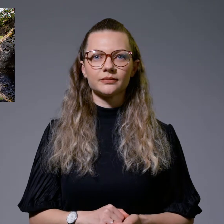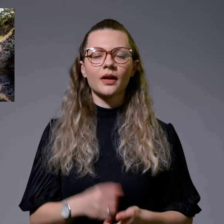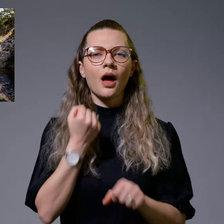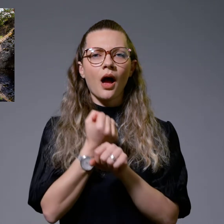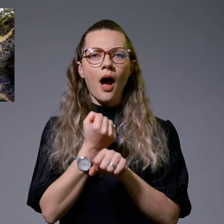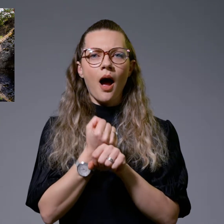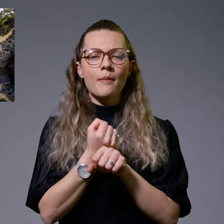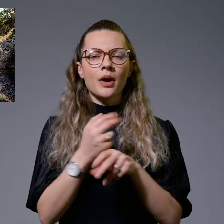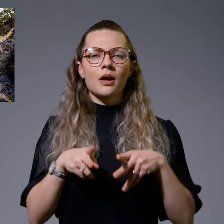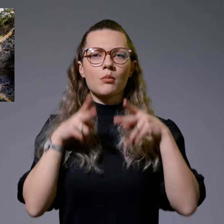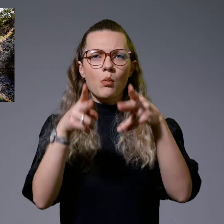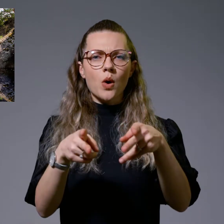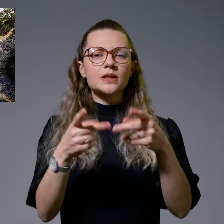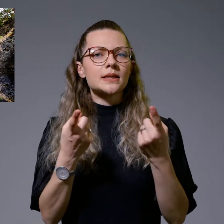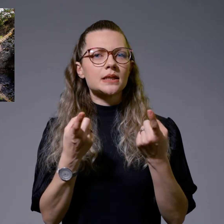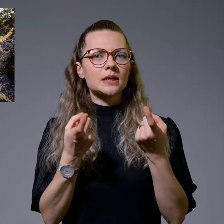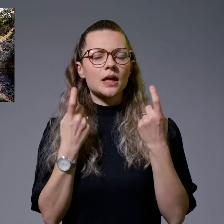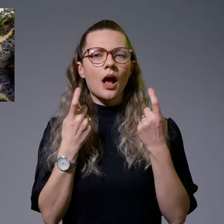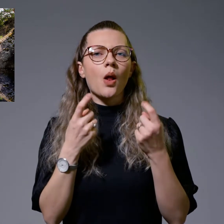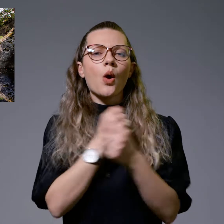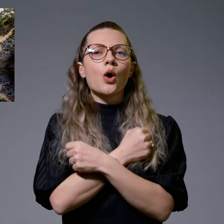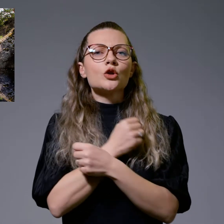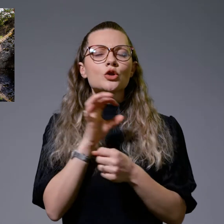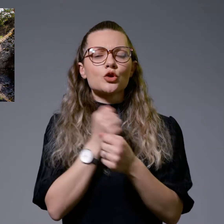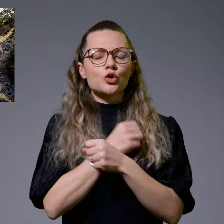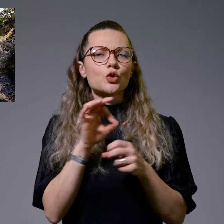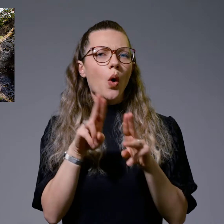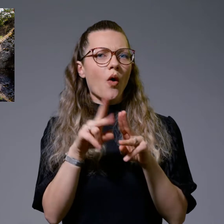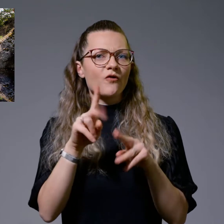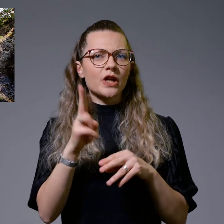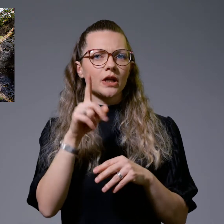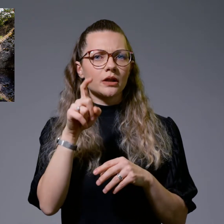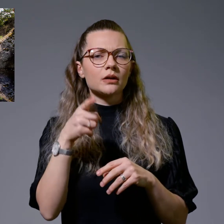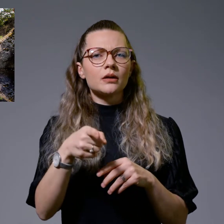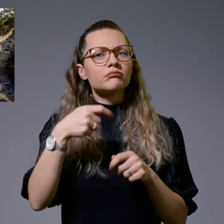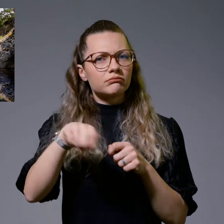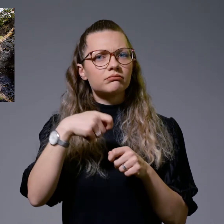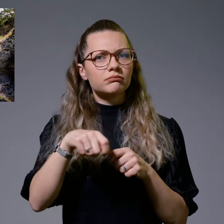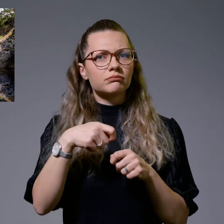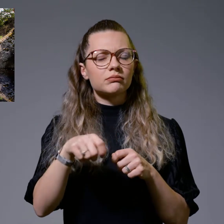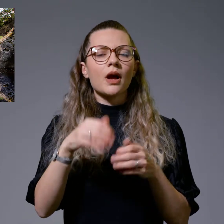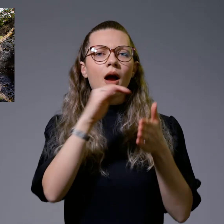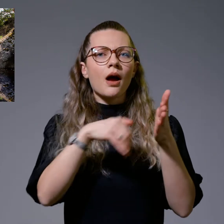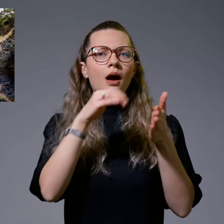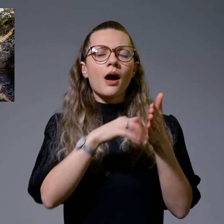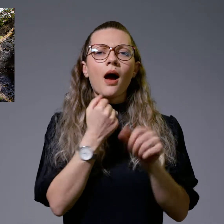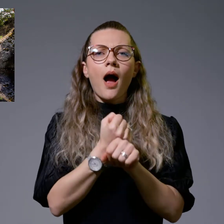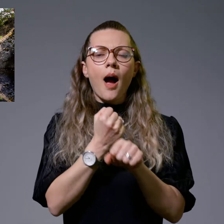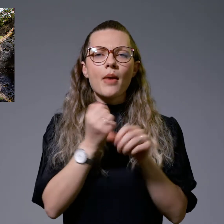Камен мост, село Зовиќ. Изграден од делкани камени блокови, камениот мост